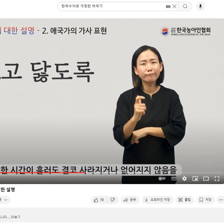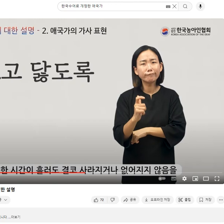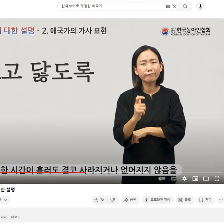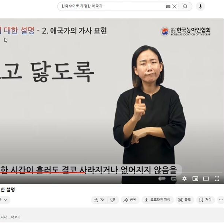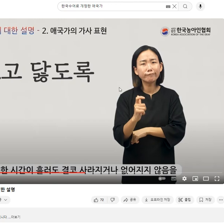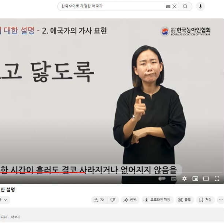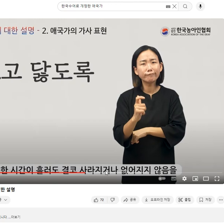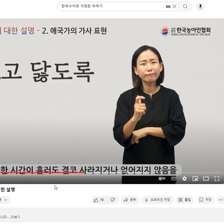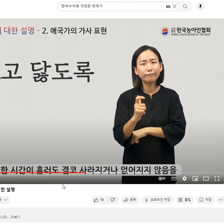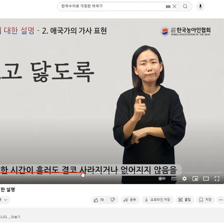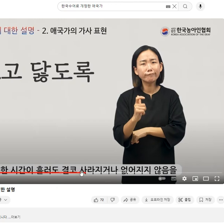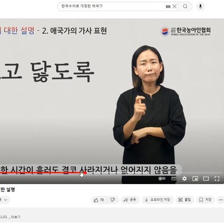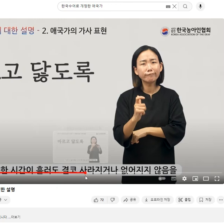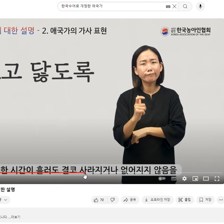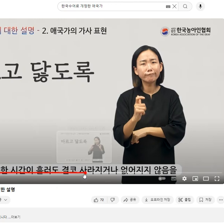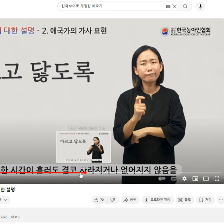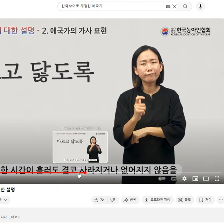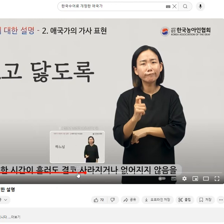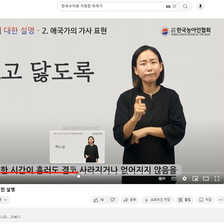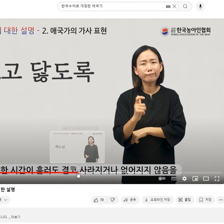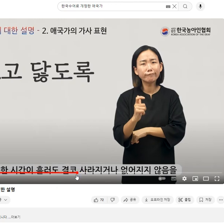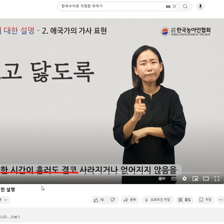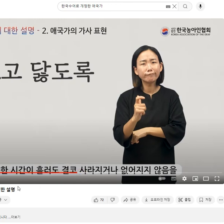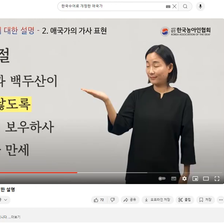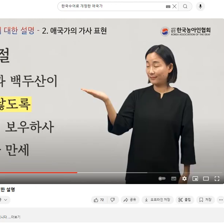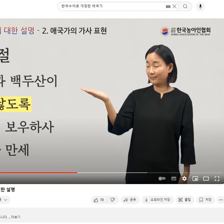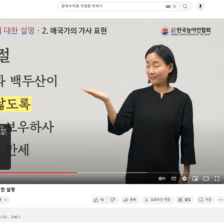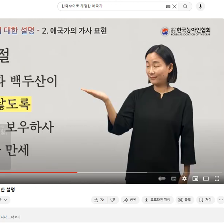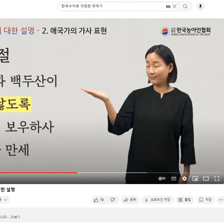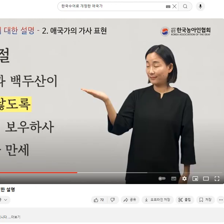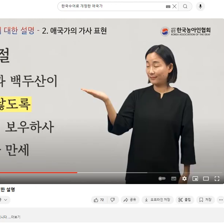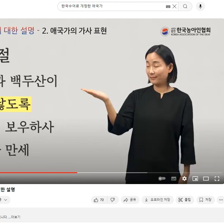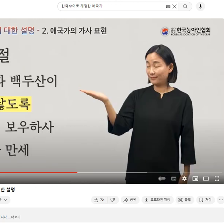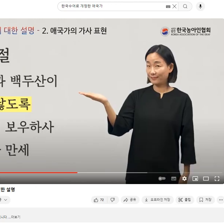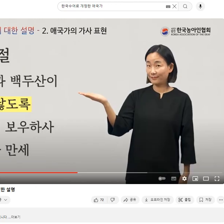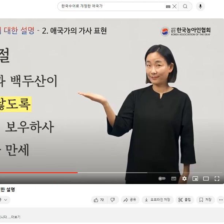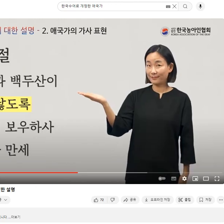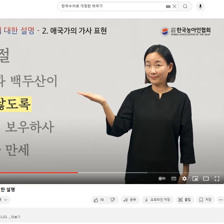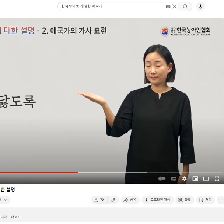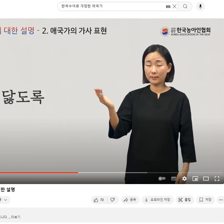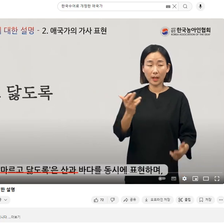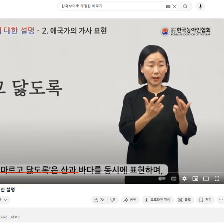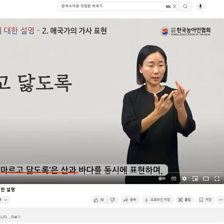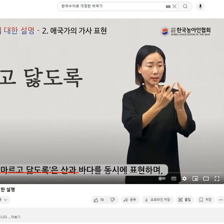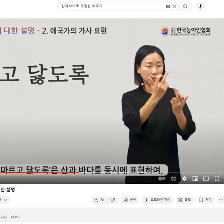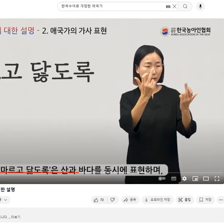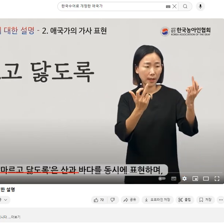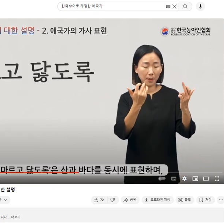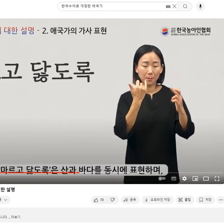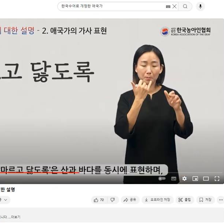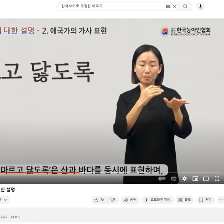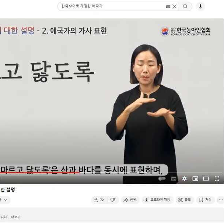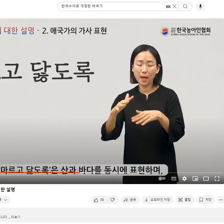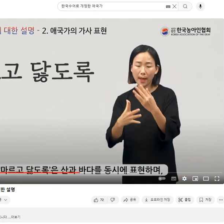지금 이거 여러분 보세요. 이게 부정문입니다. 부정표지가 들어와야 돼요.